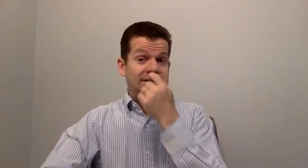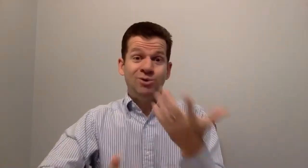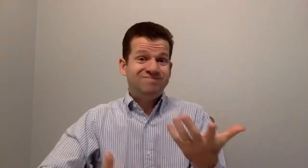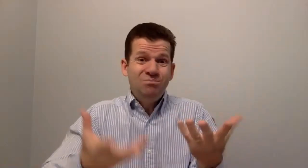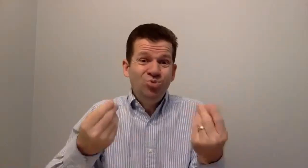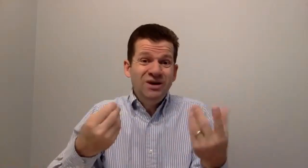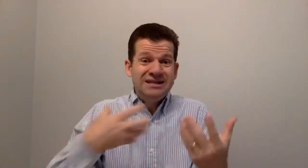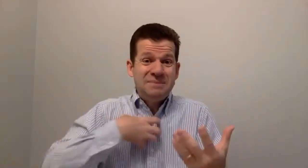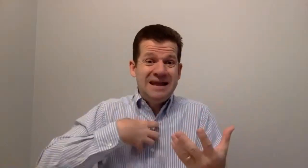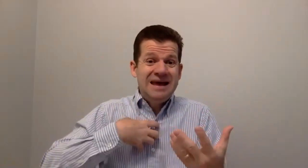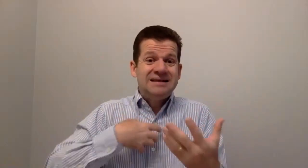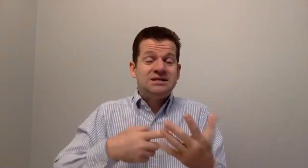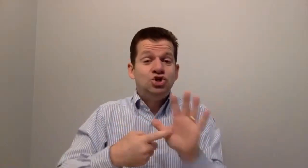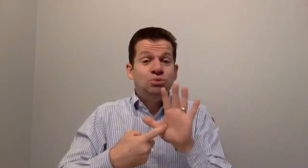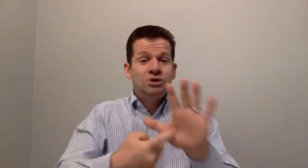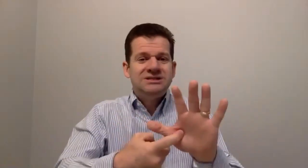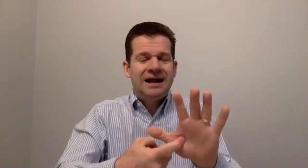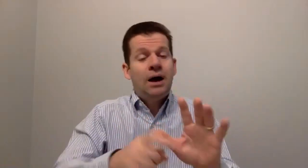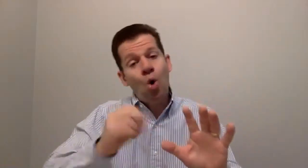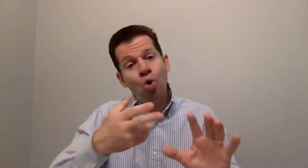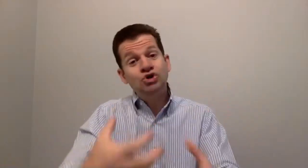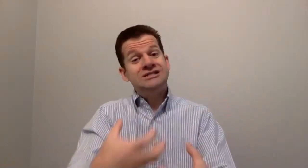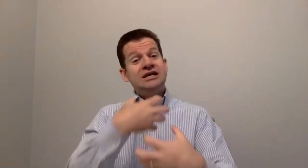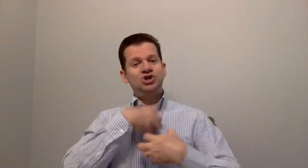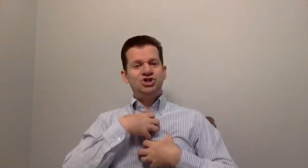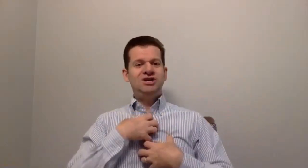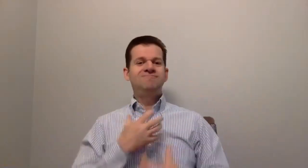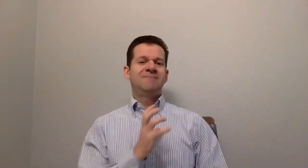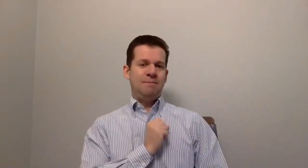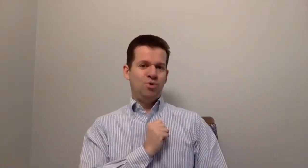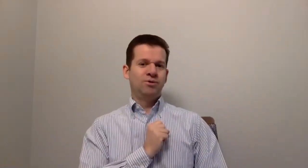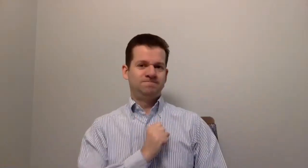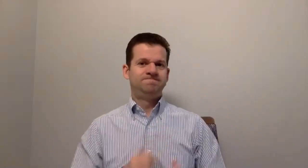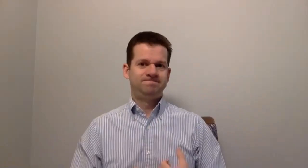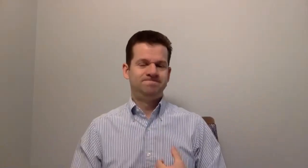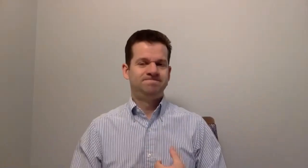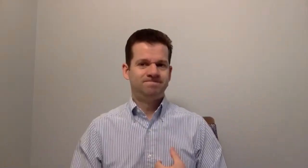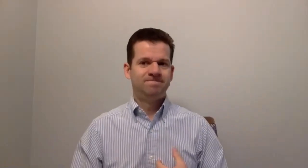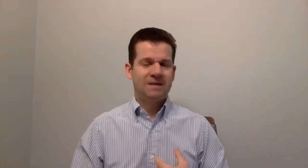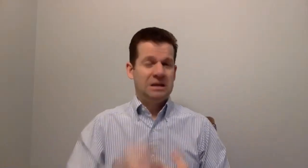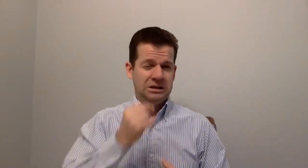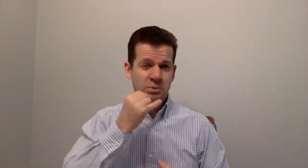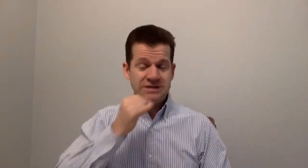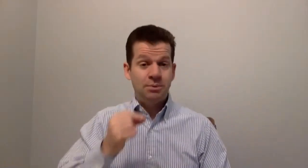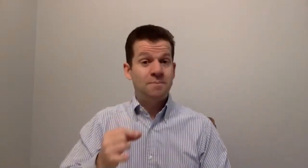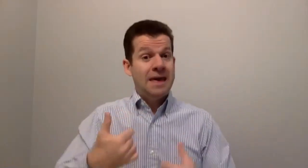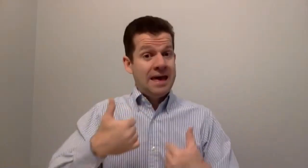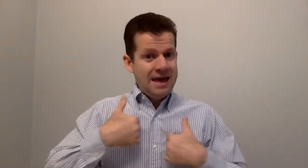Então, tem muitas maneiras de mostrar ou de sentir amor. Por exemplo,